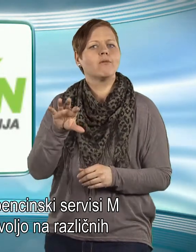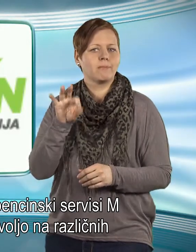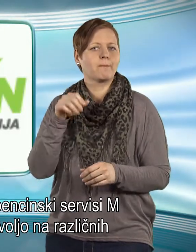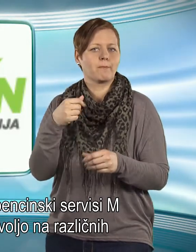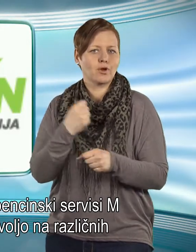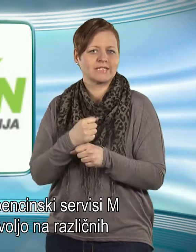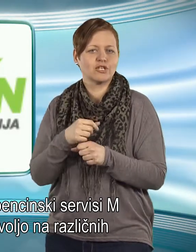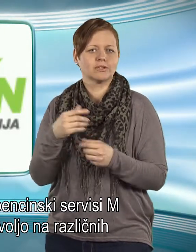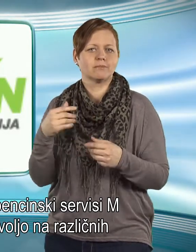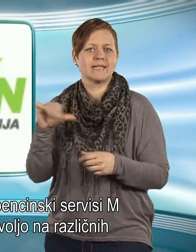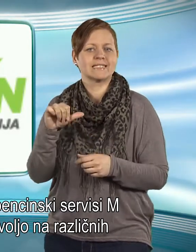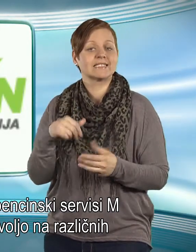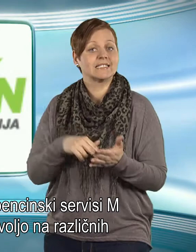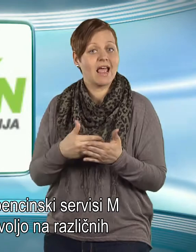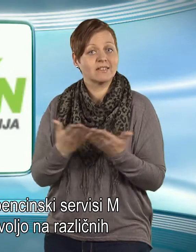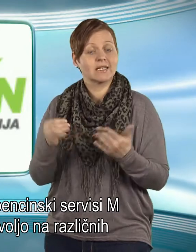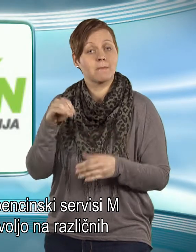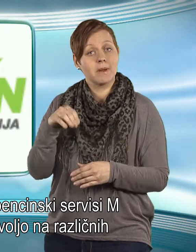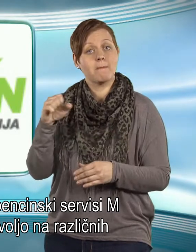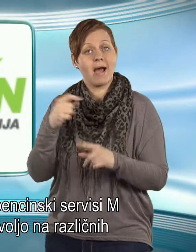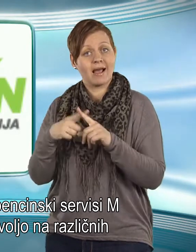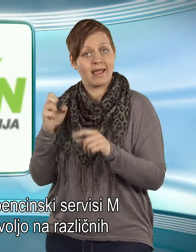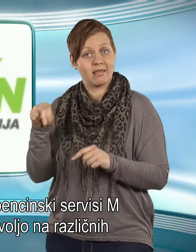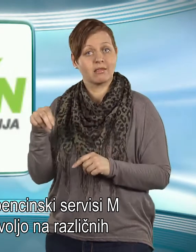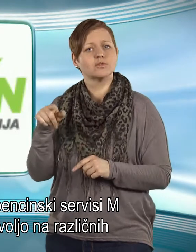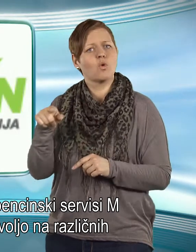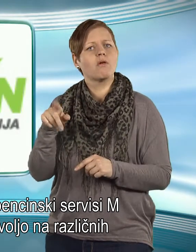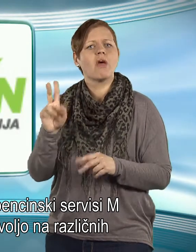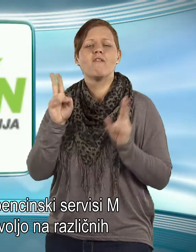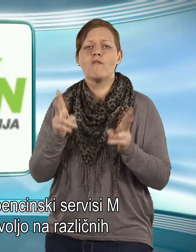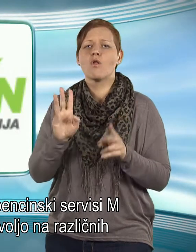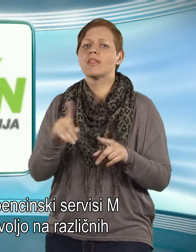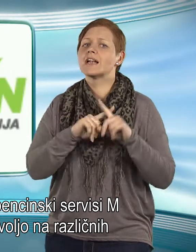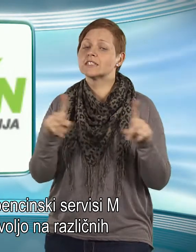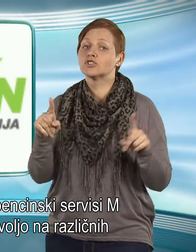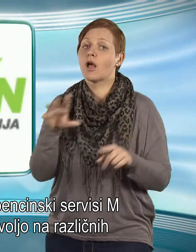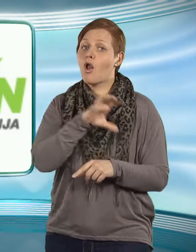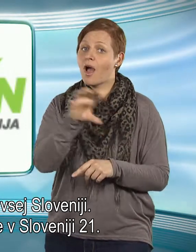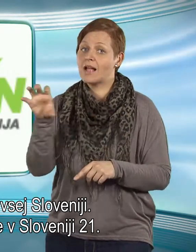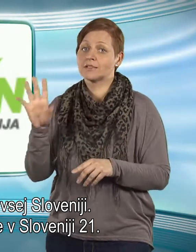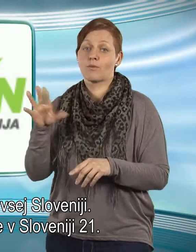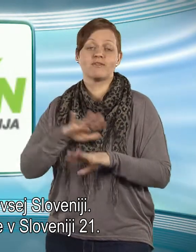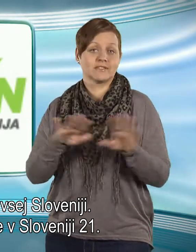Samopostrežni bencinski servisi M-Maxen so na voljo na različnih lokacijah po vsej Sloveniji.